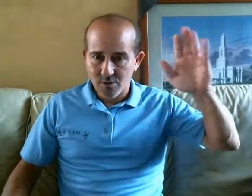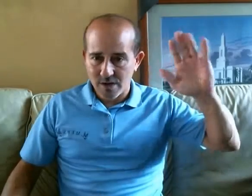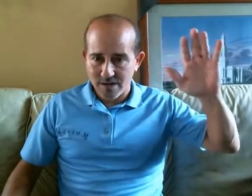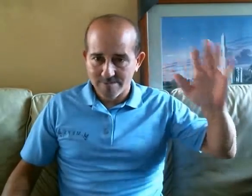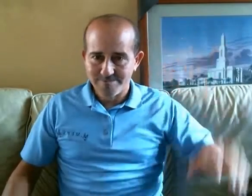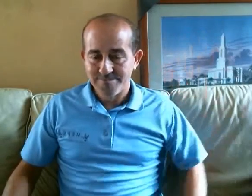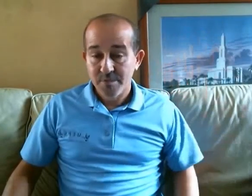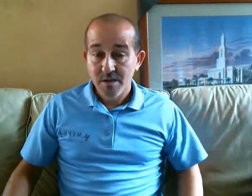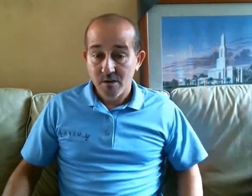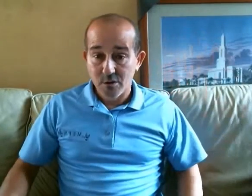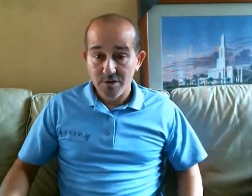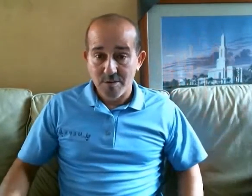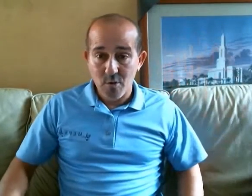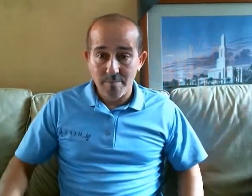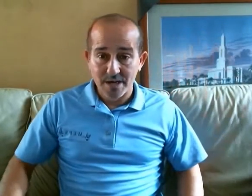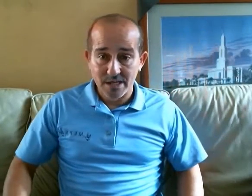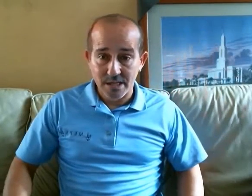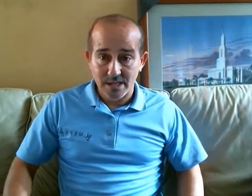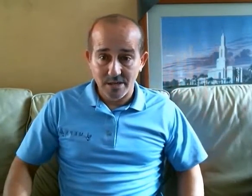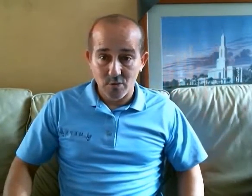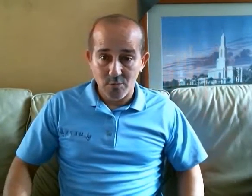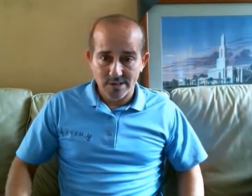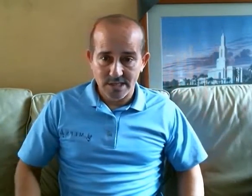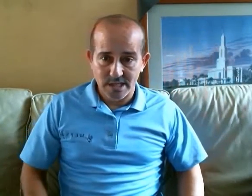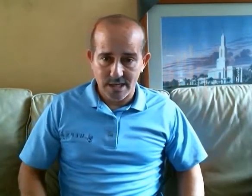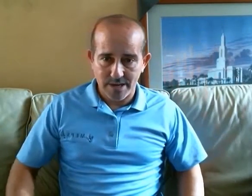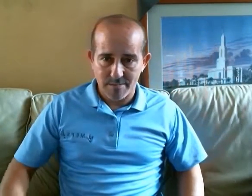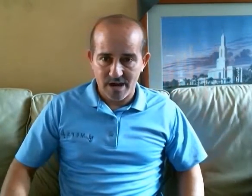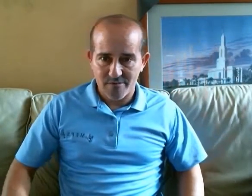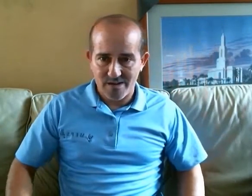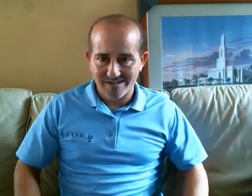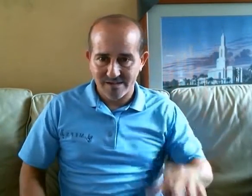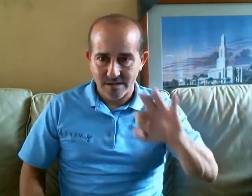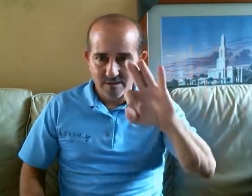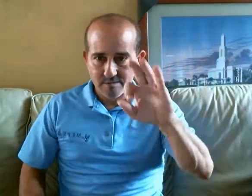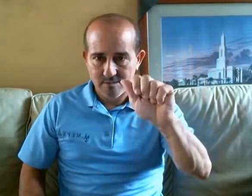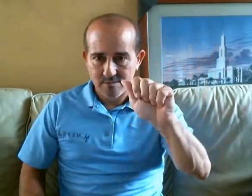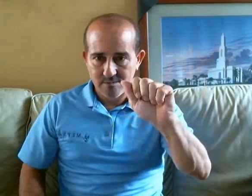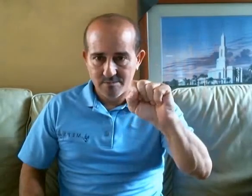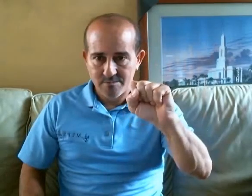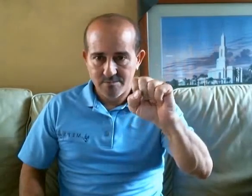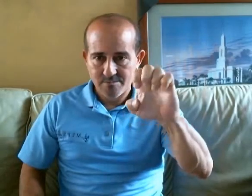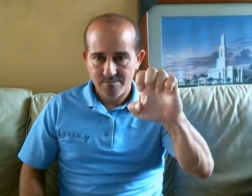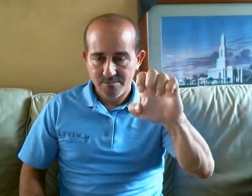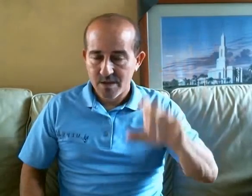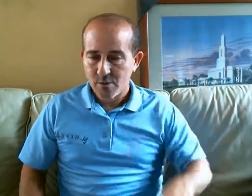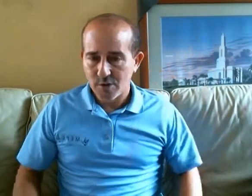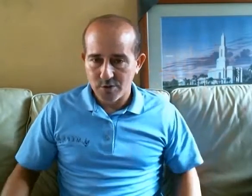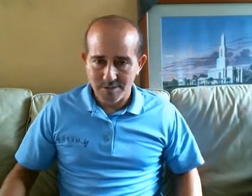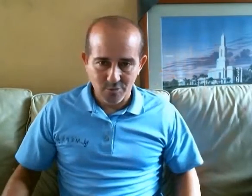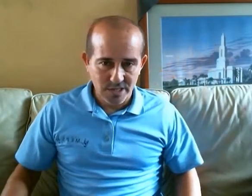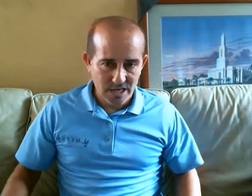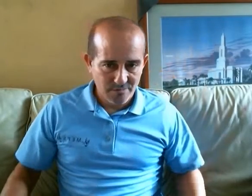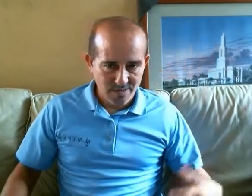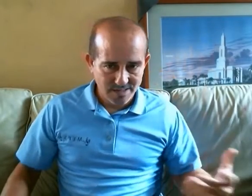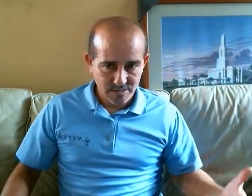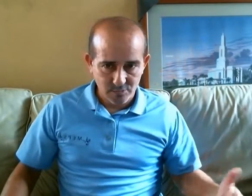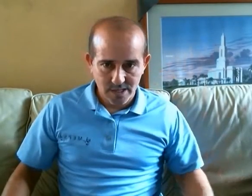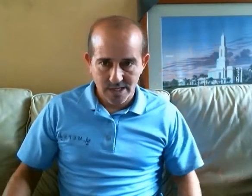Hola, hoy vamos a aprender cómo hacer la palabra fase. Cuando hablamos de la fase lunar